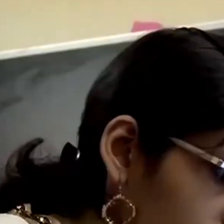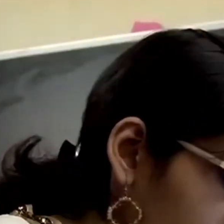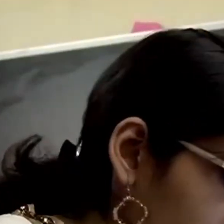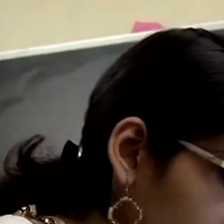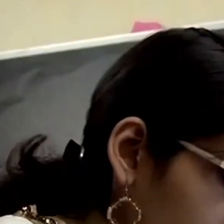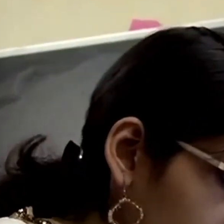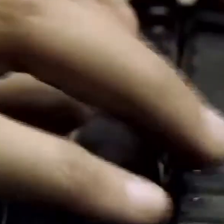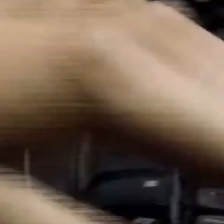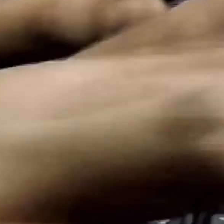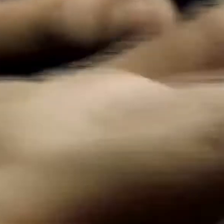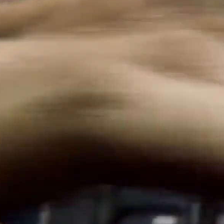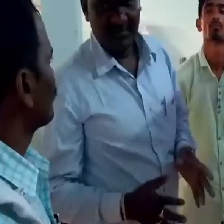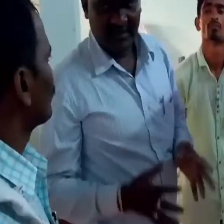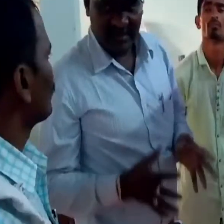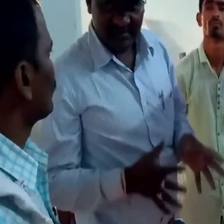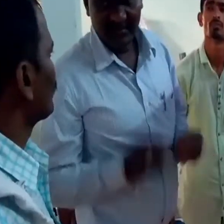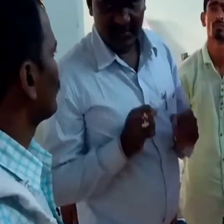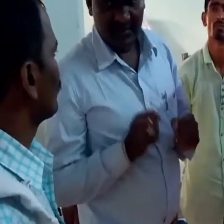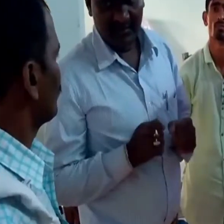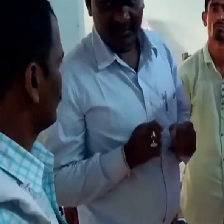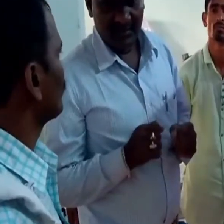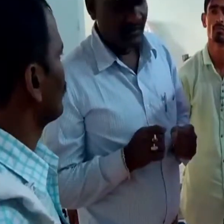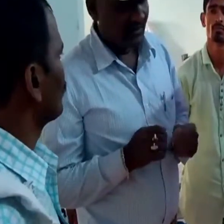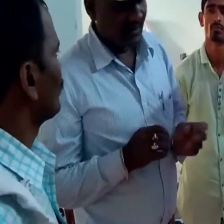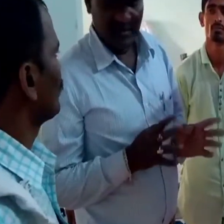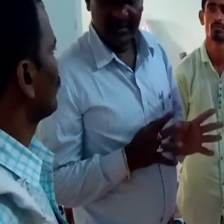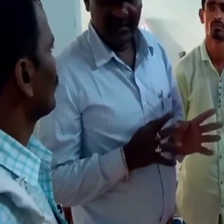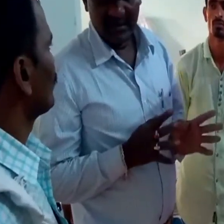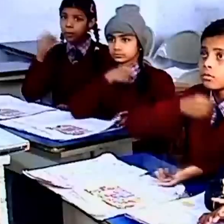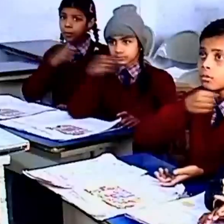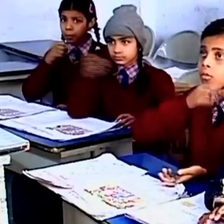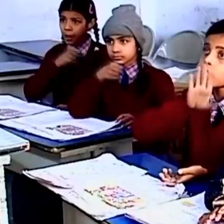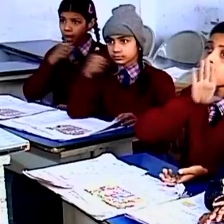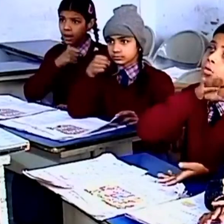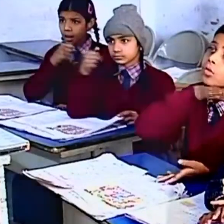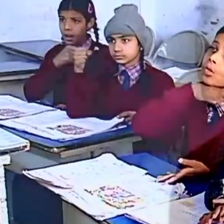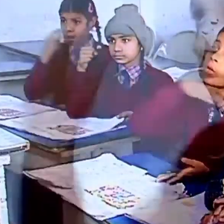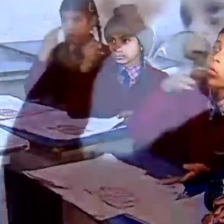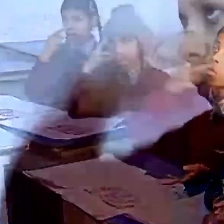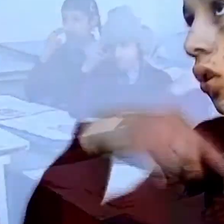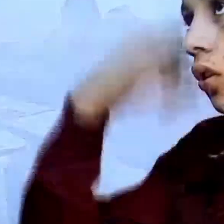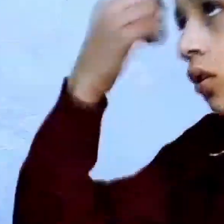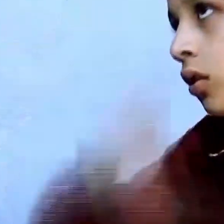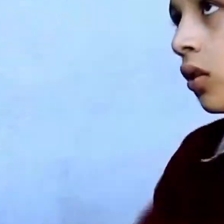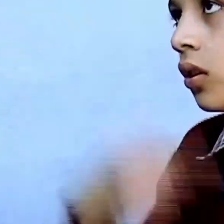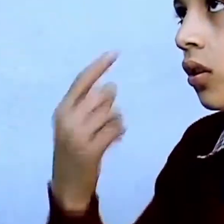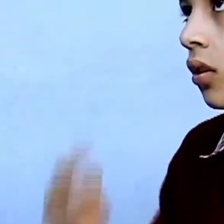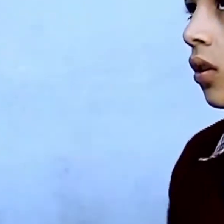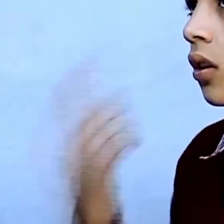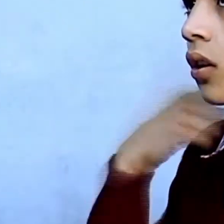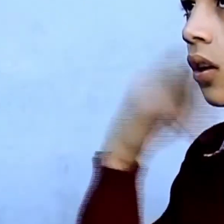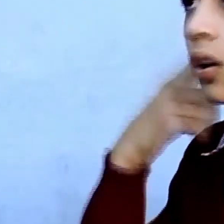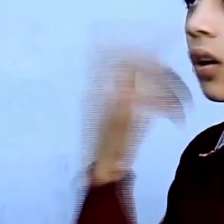स्वयं चुने, हम अपना दीपक स्वयं बने, हम